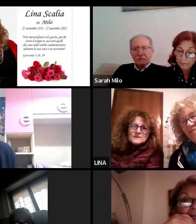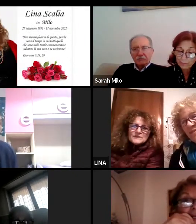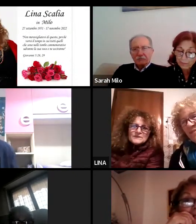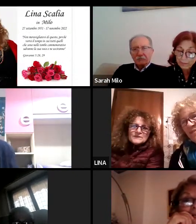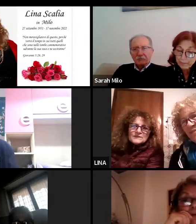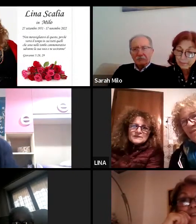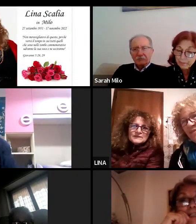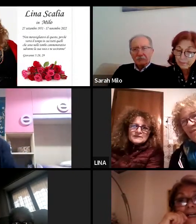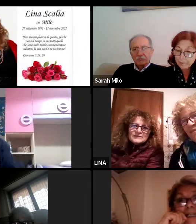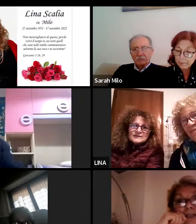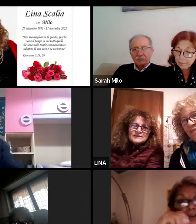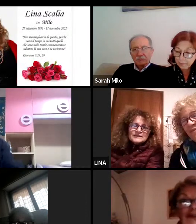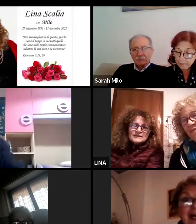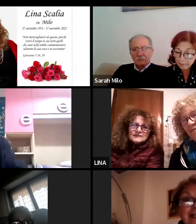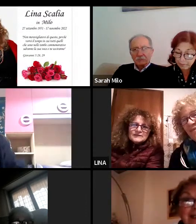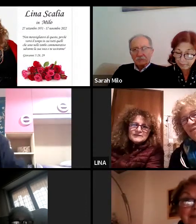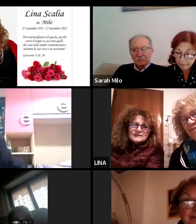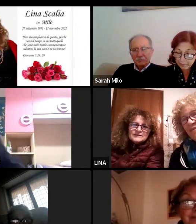Tommaso